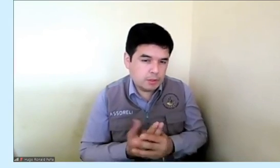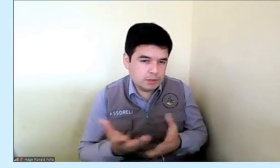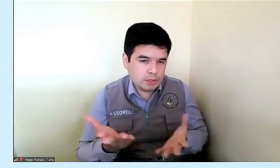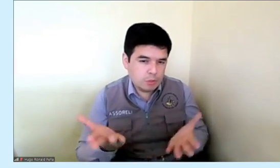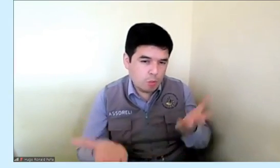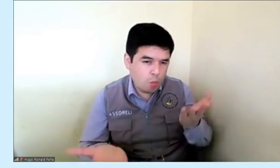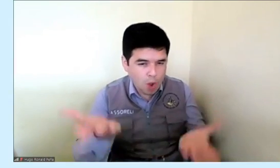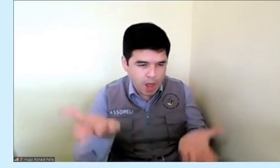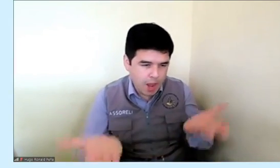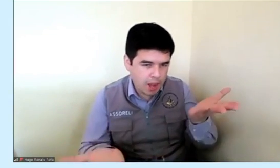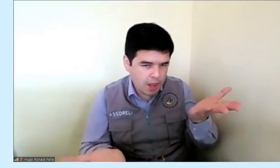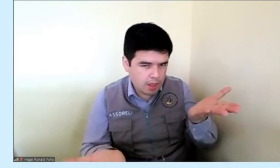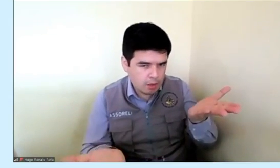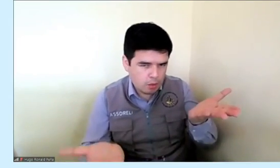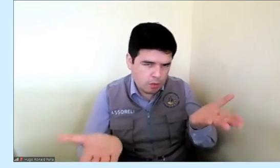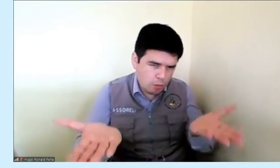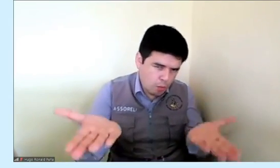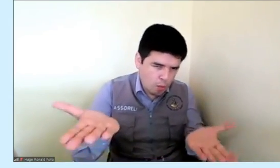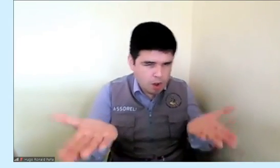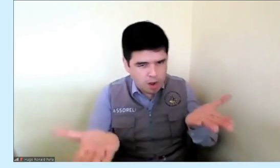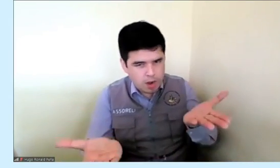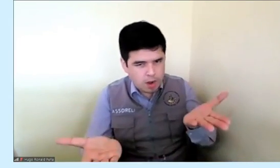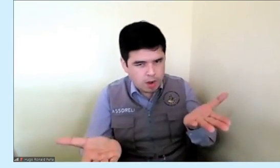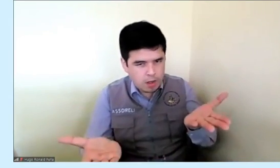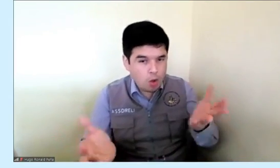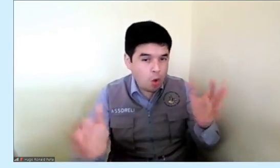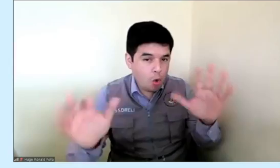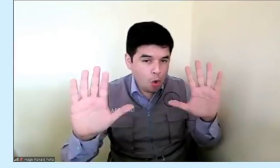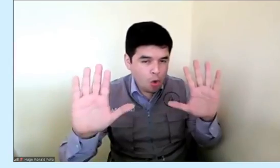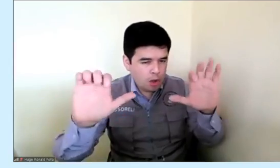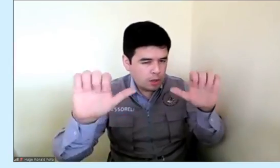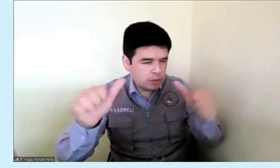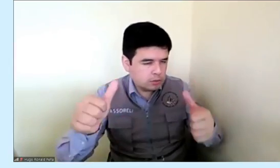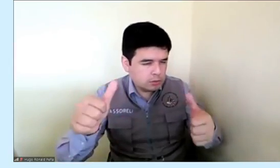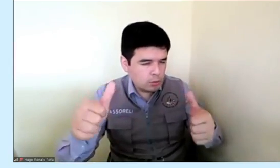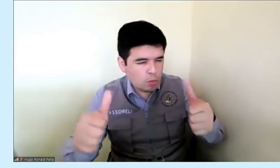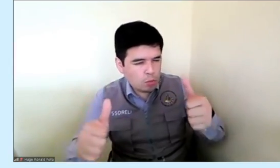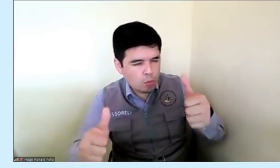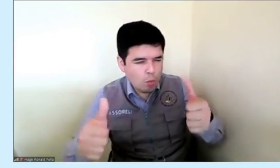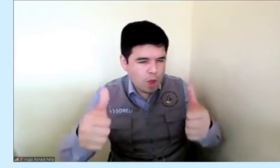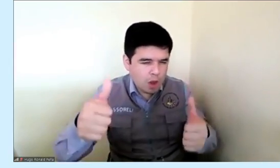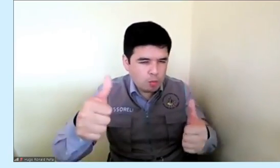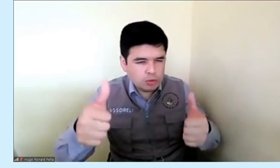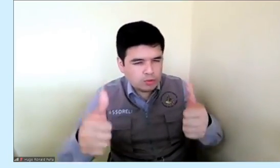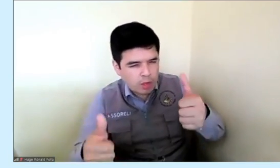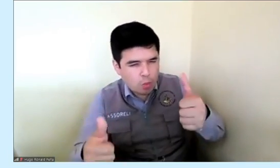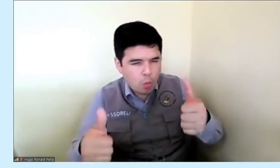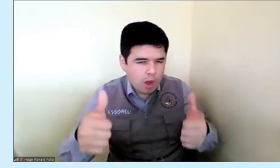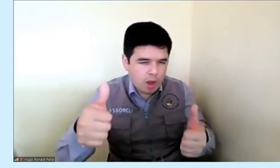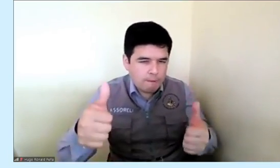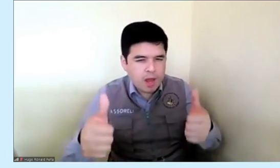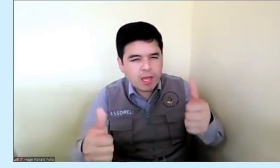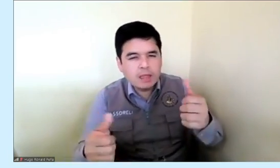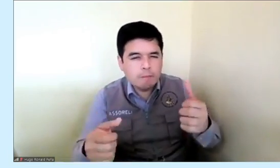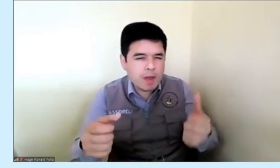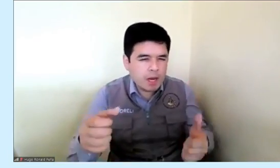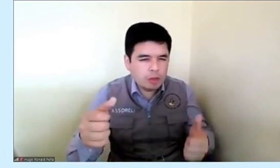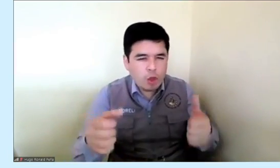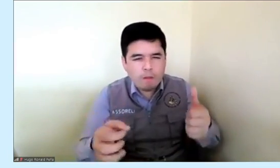Ambas señas tienen el mismo significado. Con las palmas o con la letra A, con los puños y el pulgar